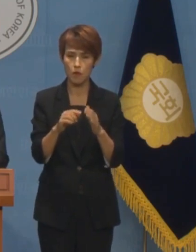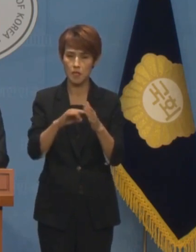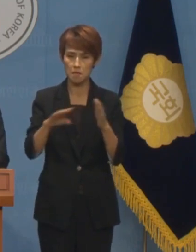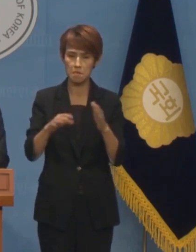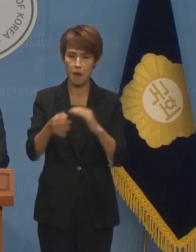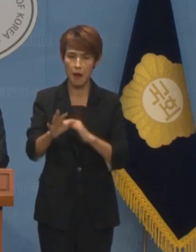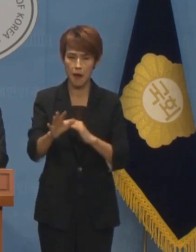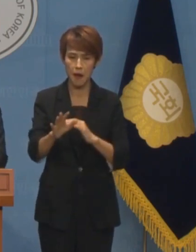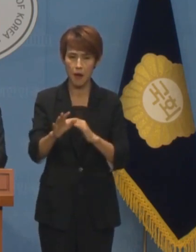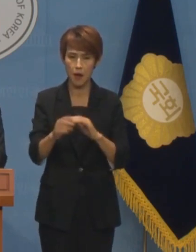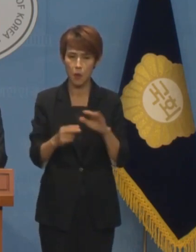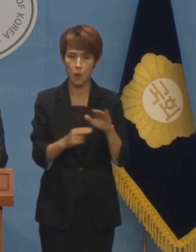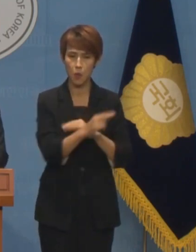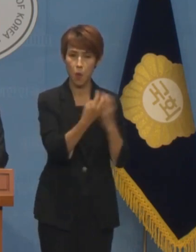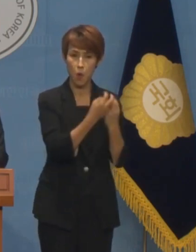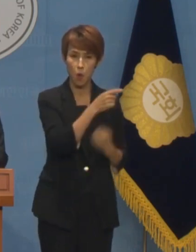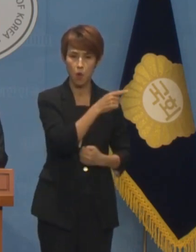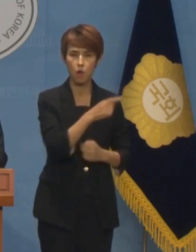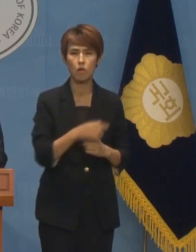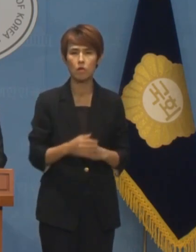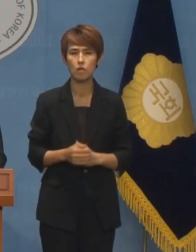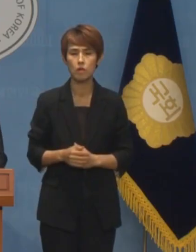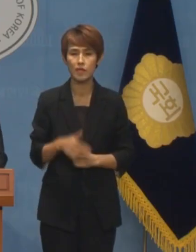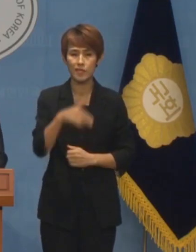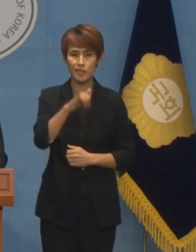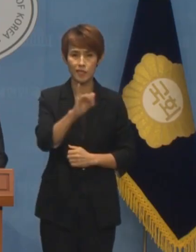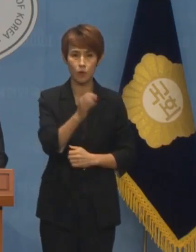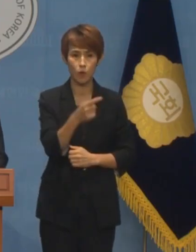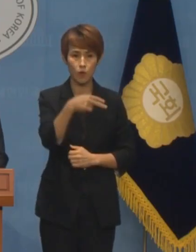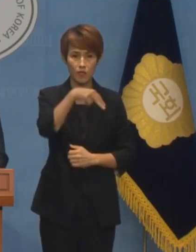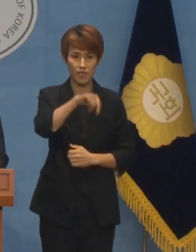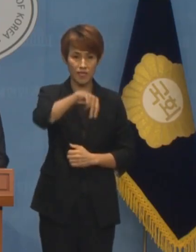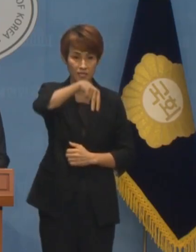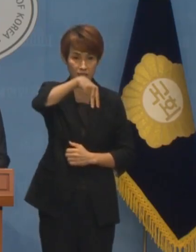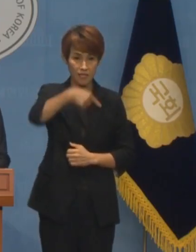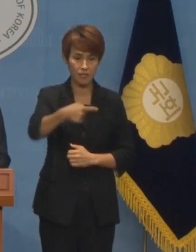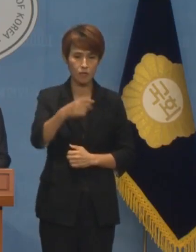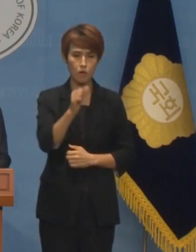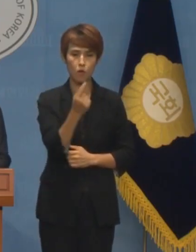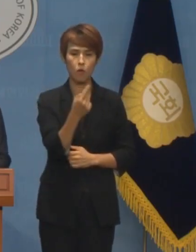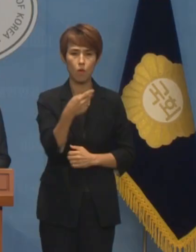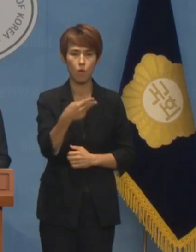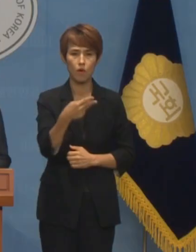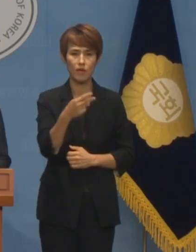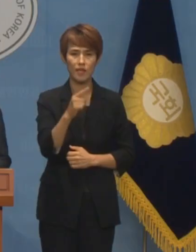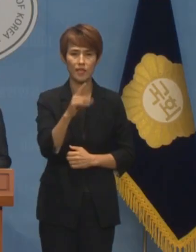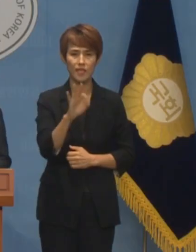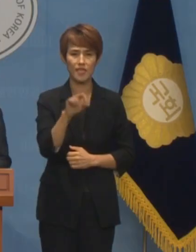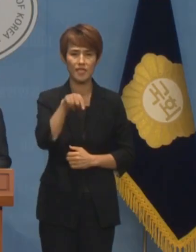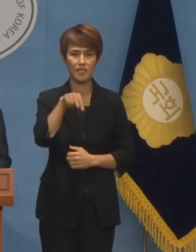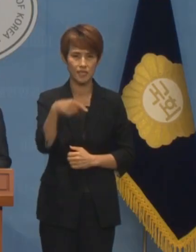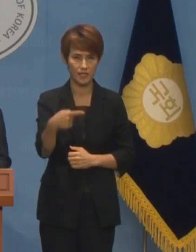조세피난처에 대해서 돼 있는 게 있습니다. 지오시스 홀딩스라고요. 있나요?